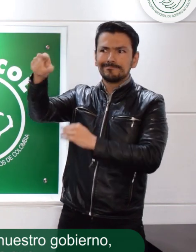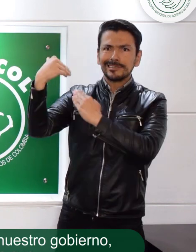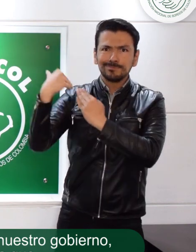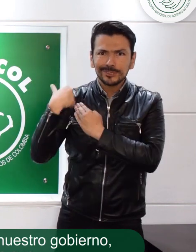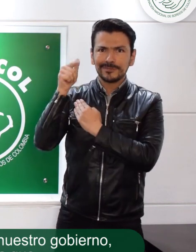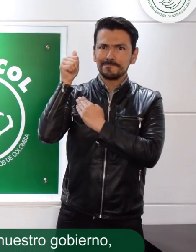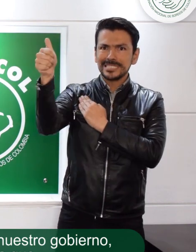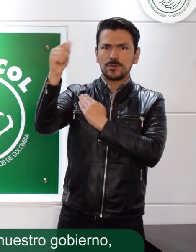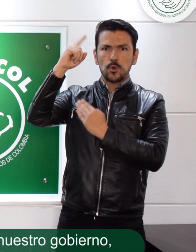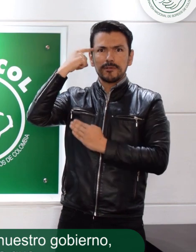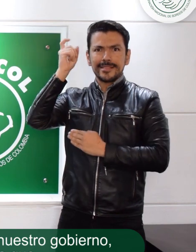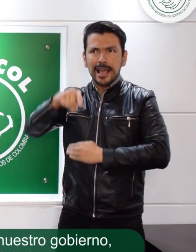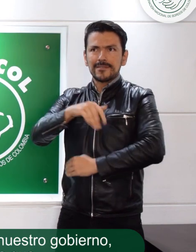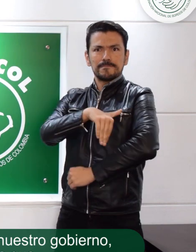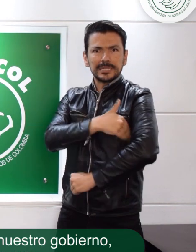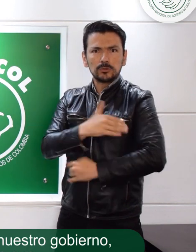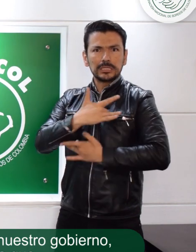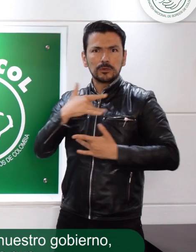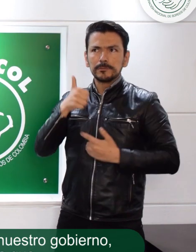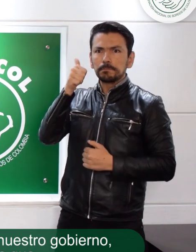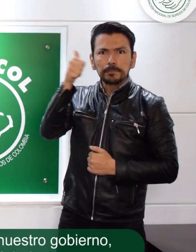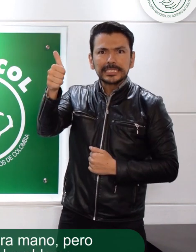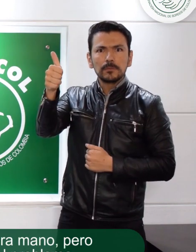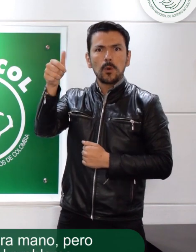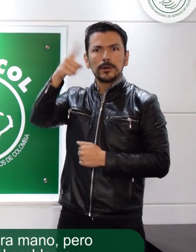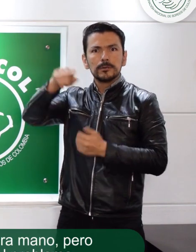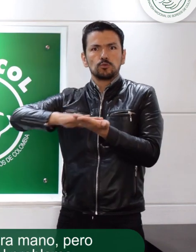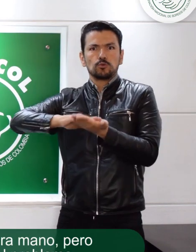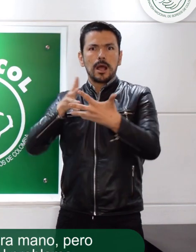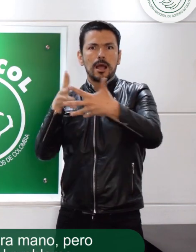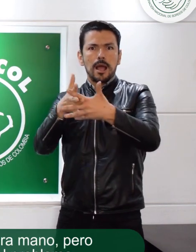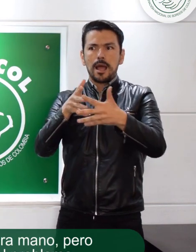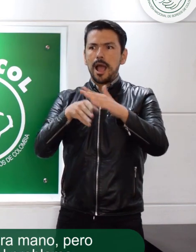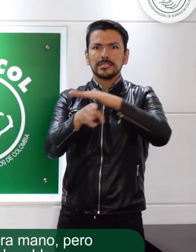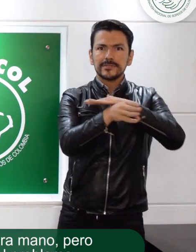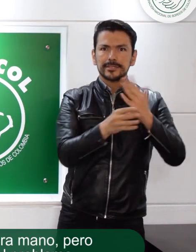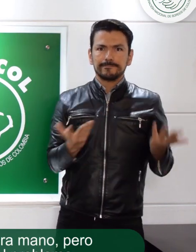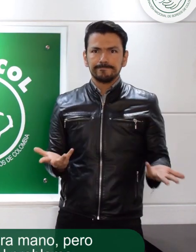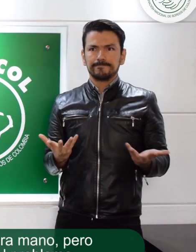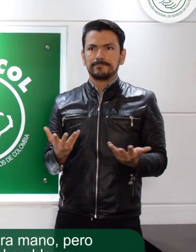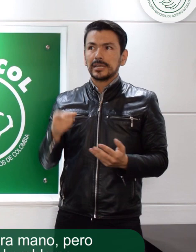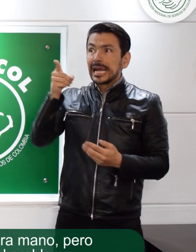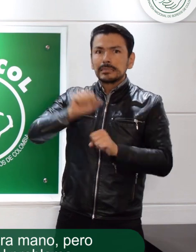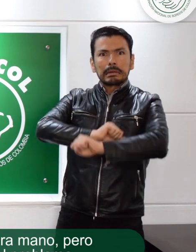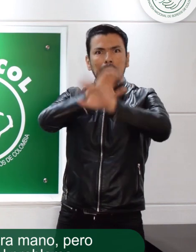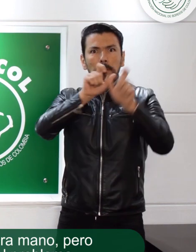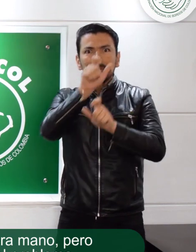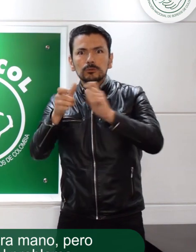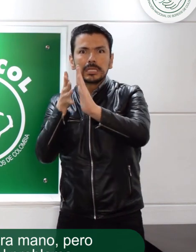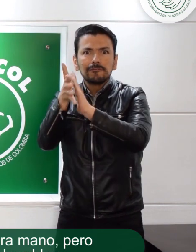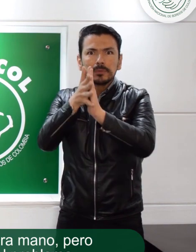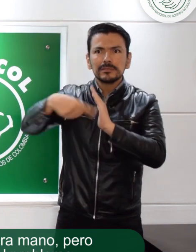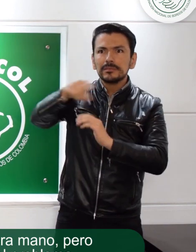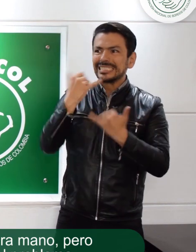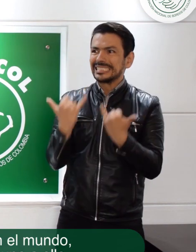Ministerio de Salud, para que tengamos esa información de primera mano, pero que sea inmediato, ya